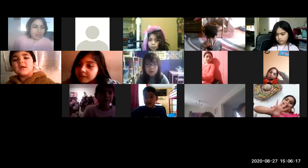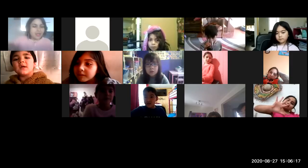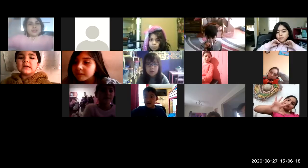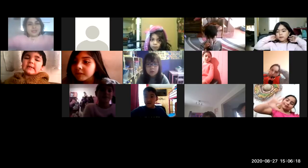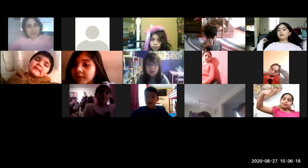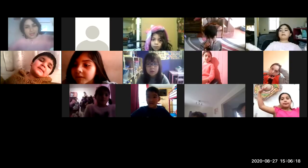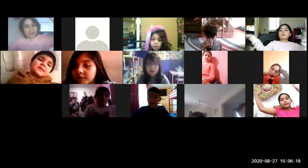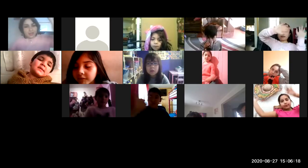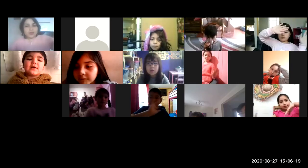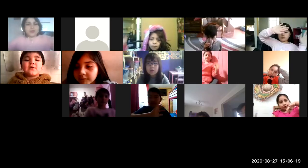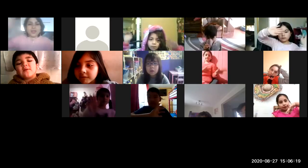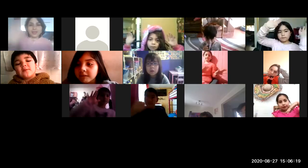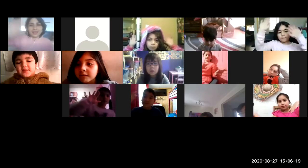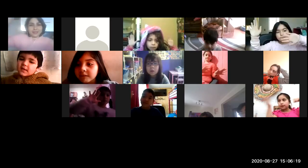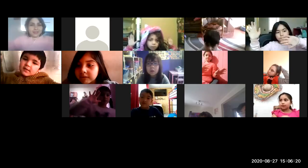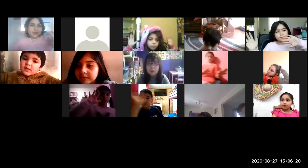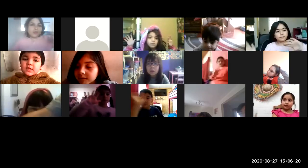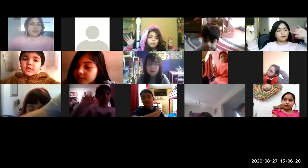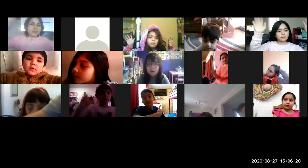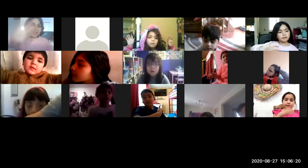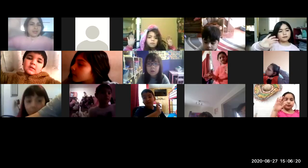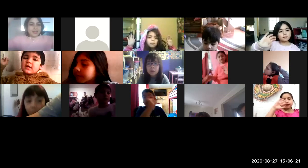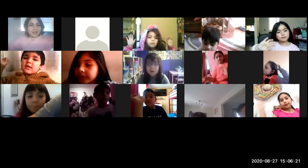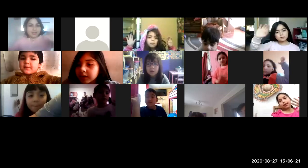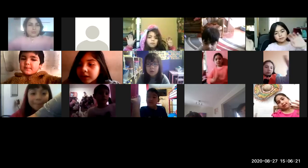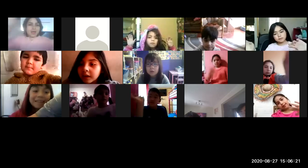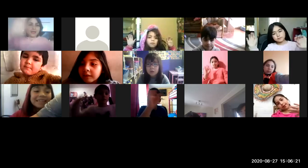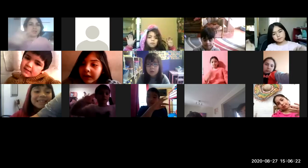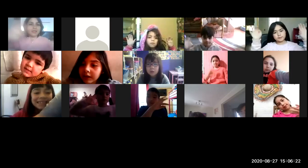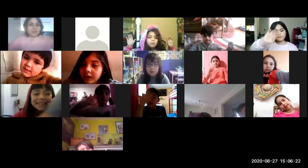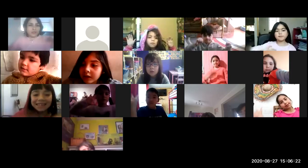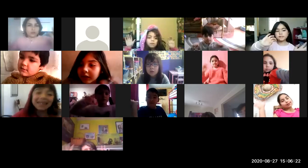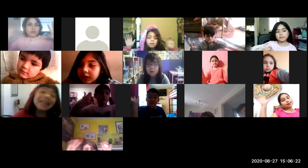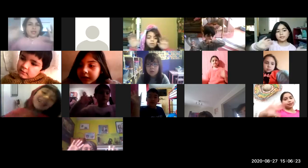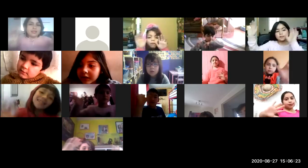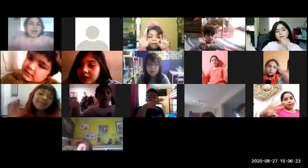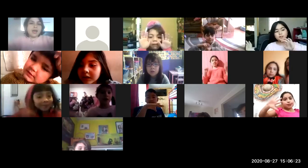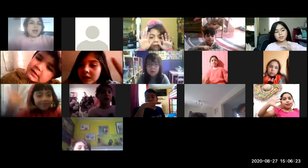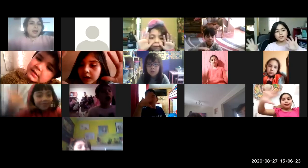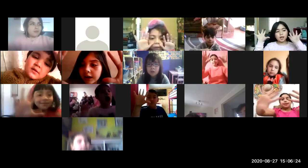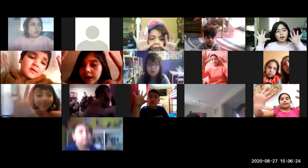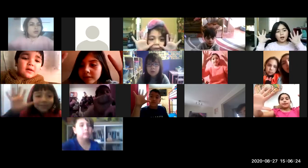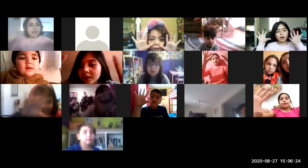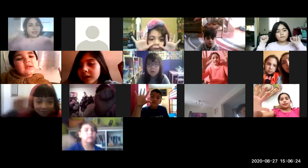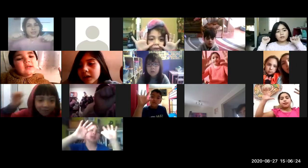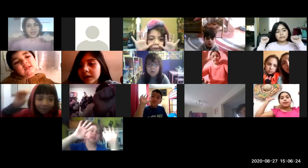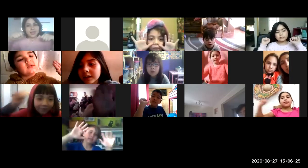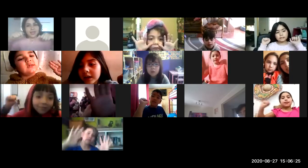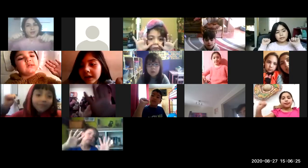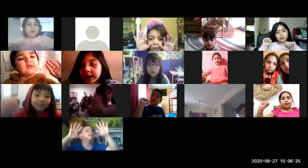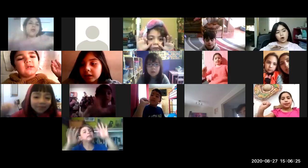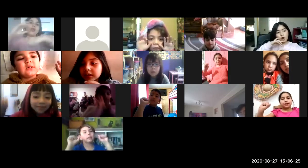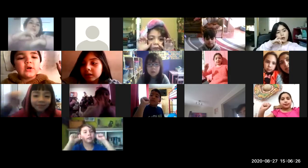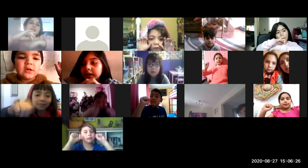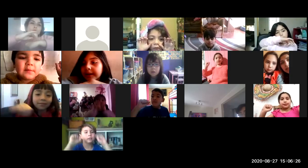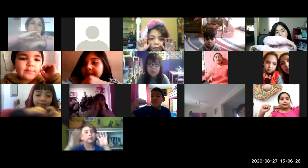Tres. Cinco deditos tienen mis manitos. Las abro, las